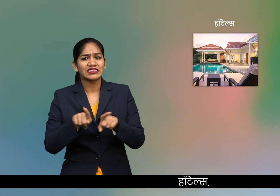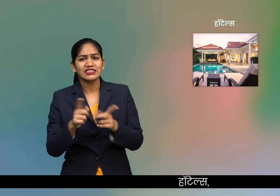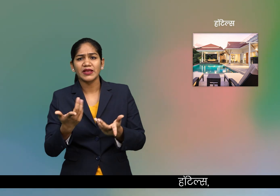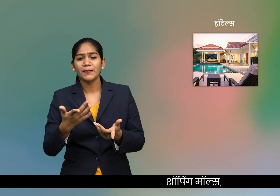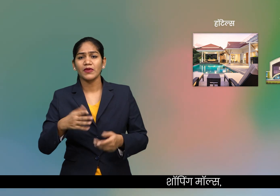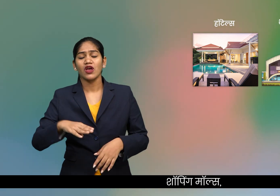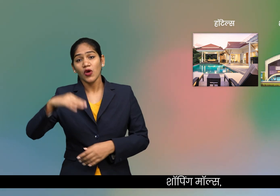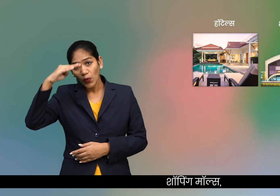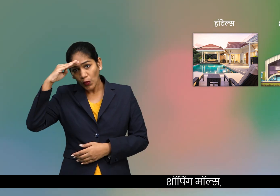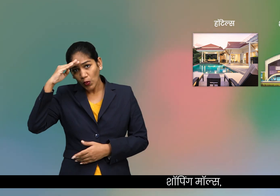शॉपिंग मॉल्स,